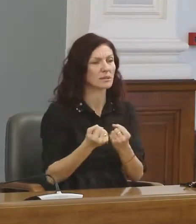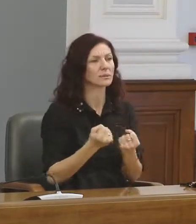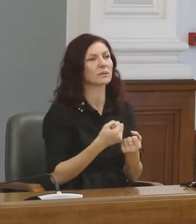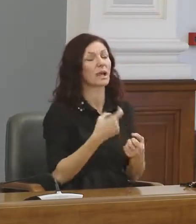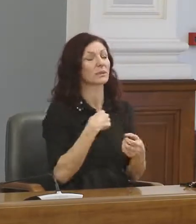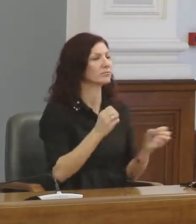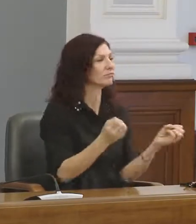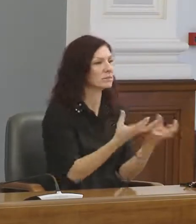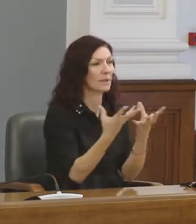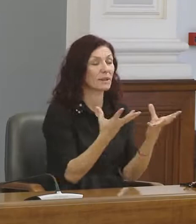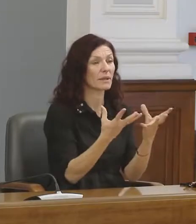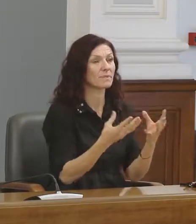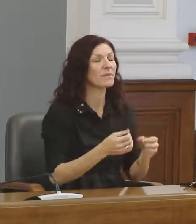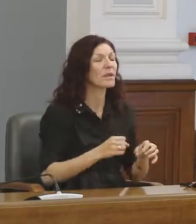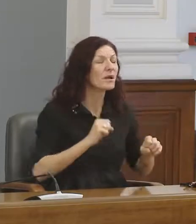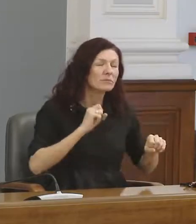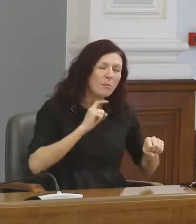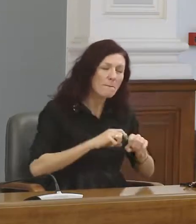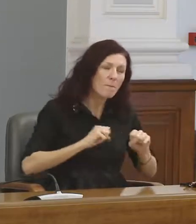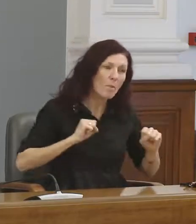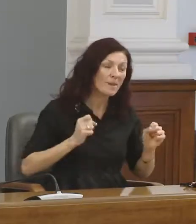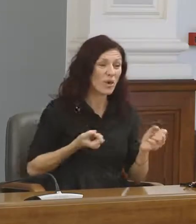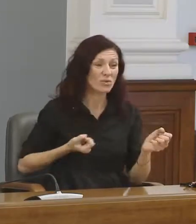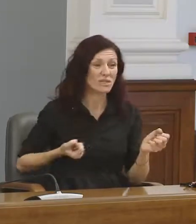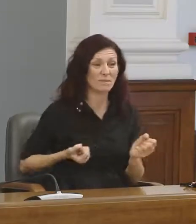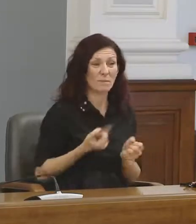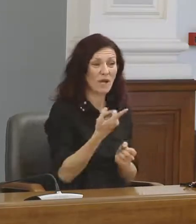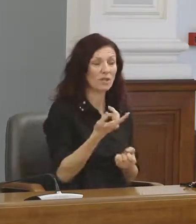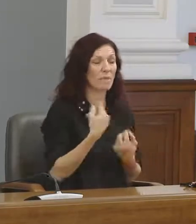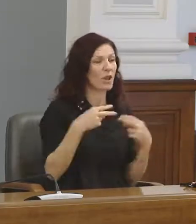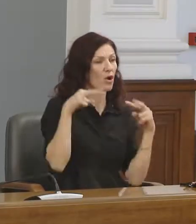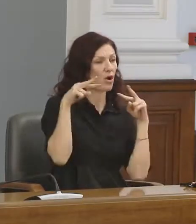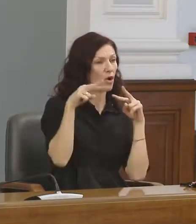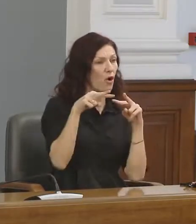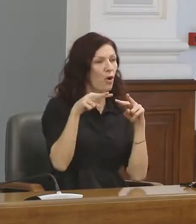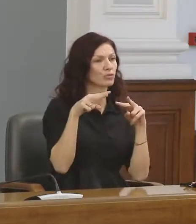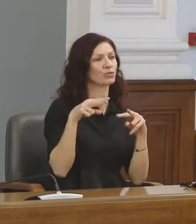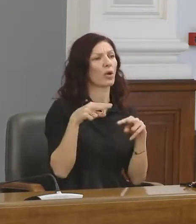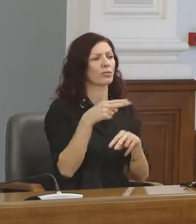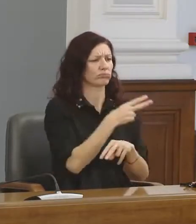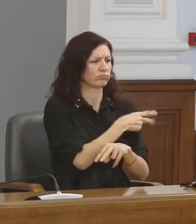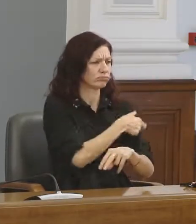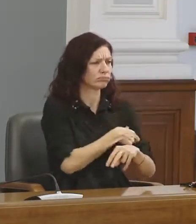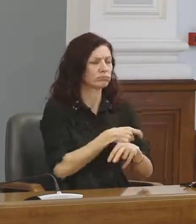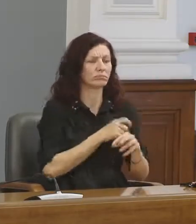даденото събитие, моментално пращаме наши контролни органи, включително и